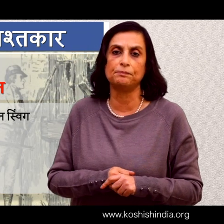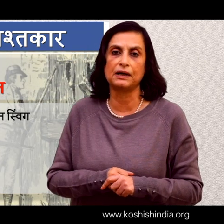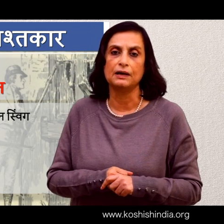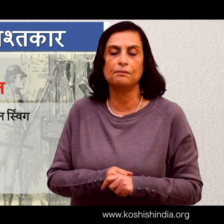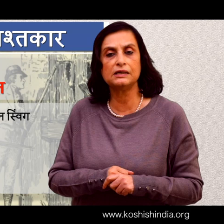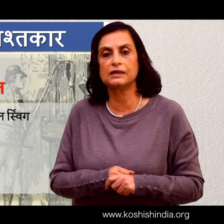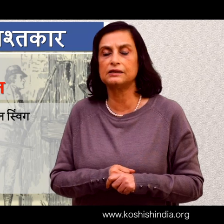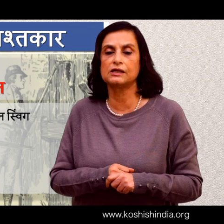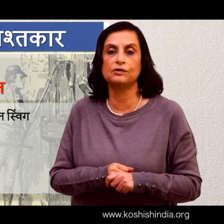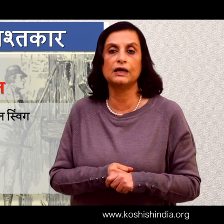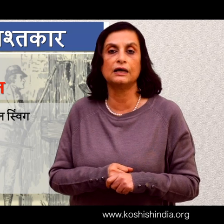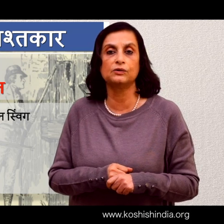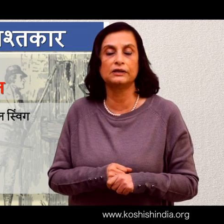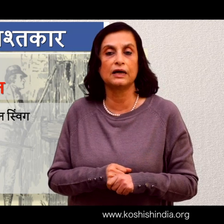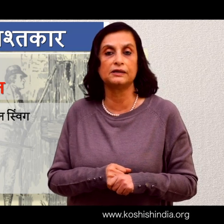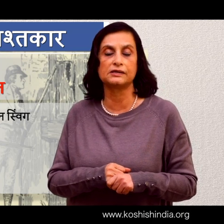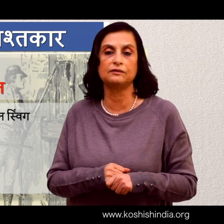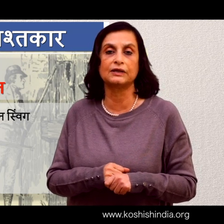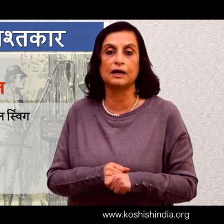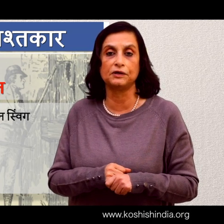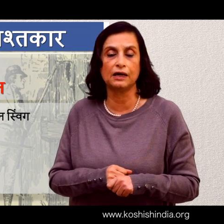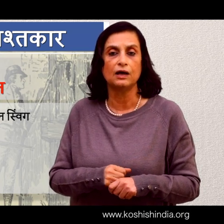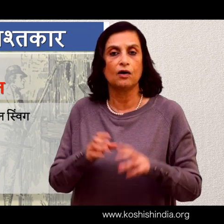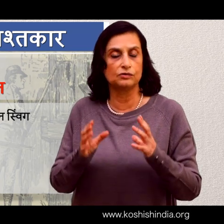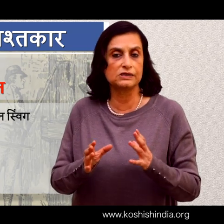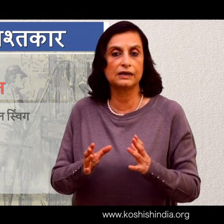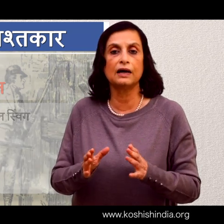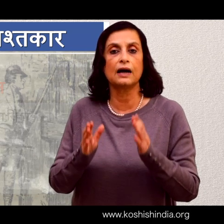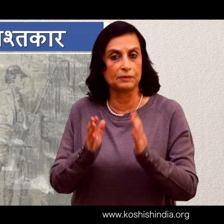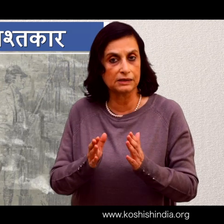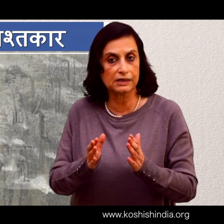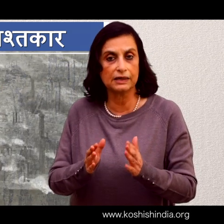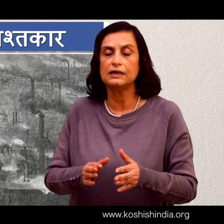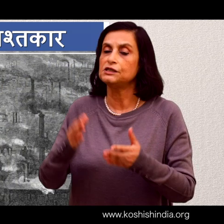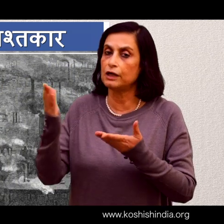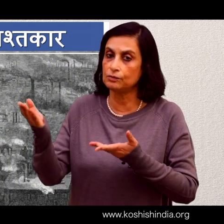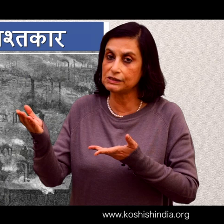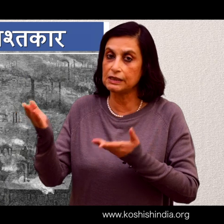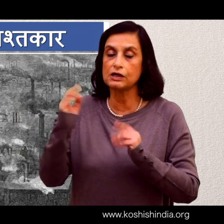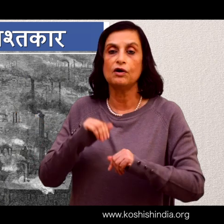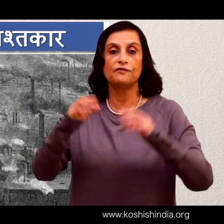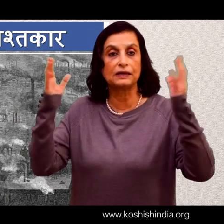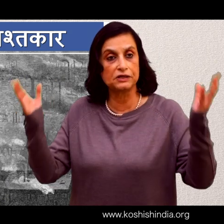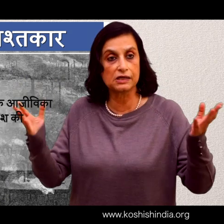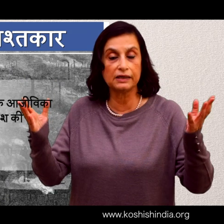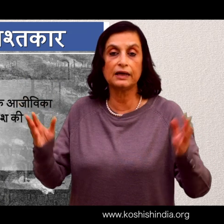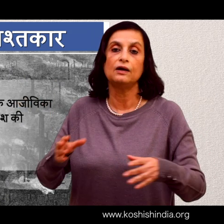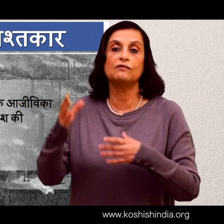सख्तीसेनिपटाया।उन्होंने आंदोलनकारियोंकेसाथबहुतसख्तीबरतीऔर उनसेकहाकिअगरउन्हेंकामचाहिएतो उन्हेंशहरोंमेंजाकर